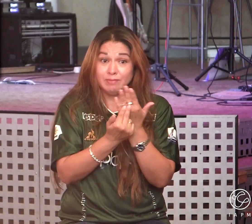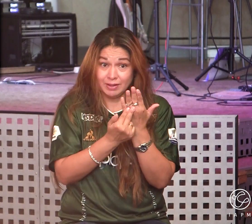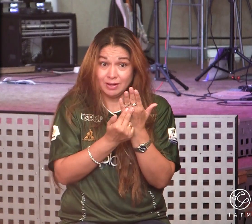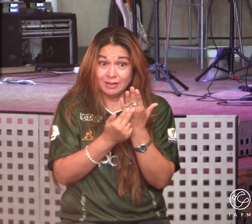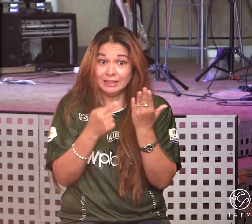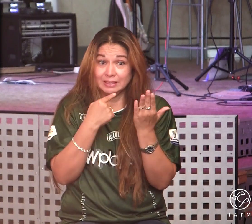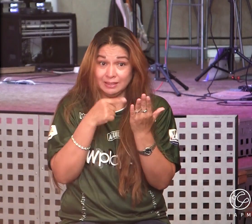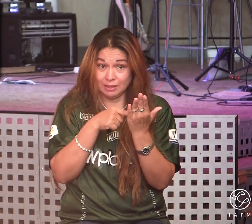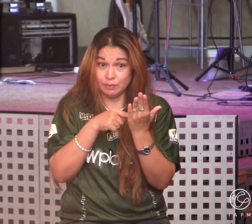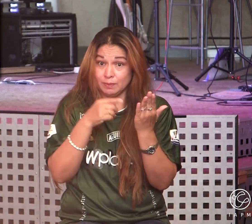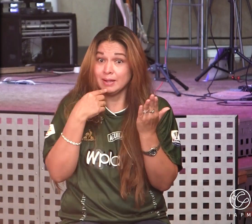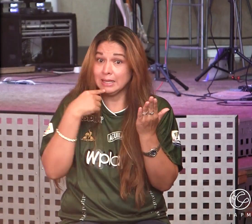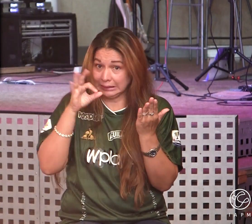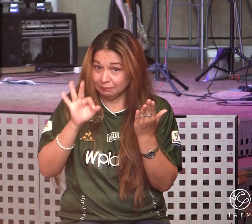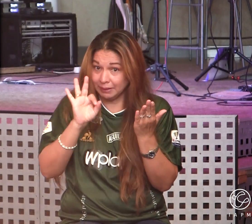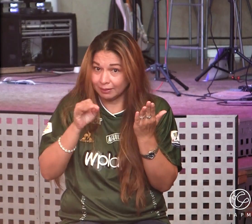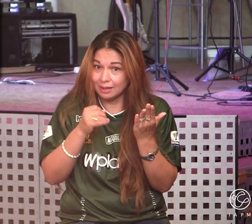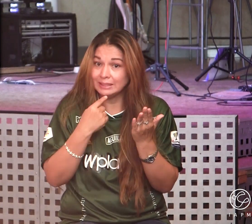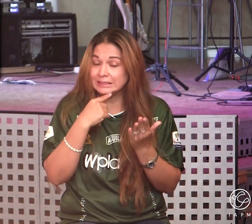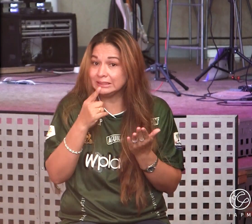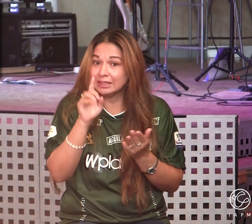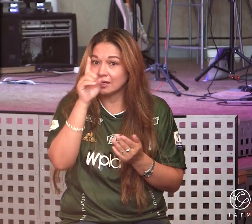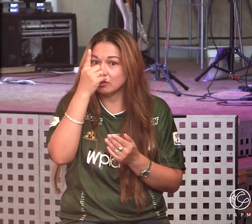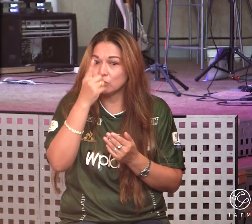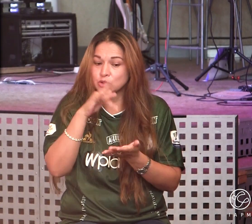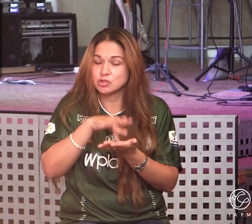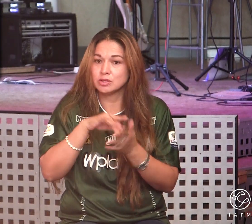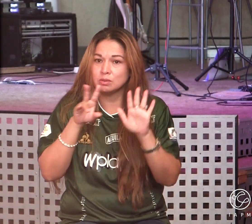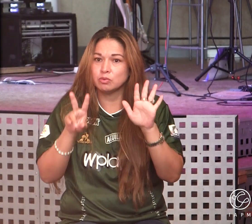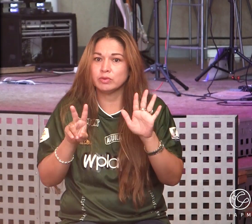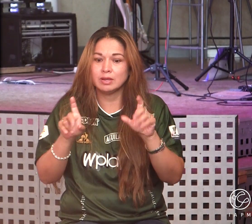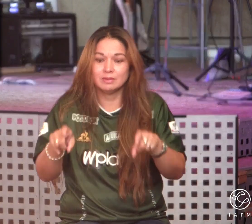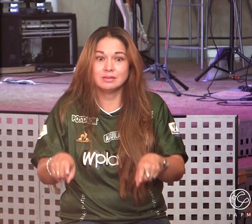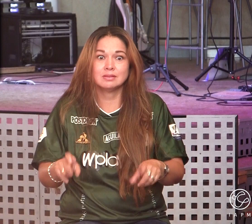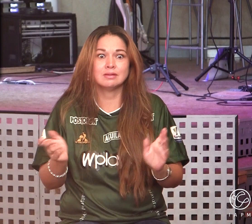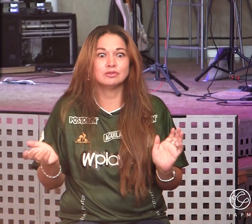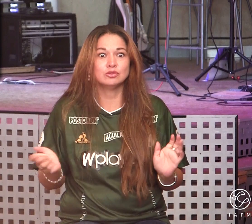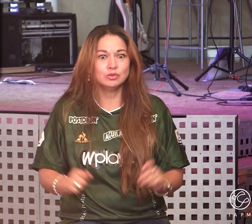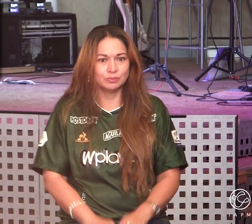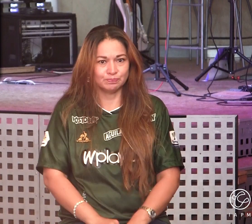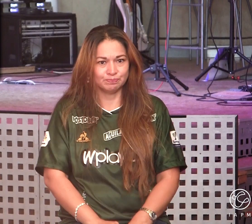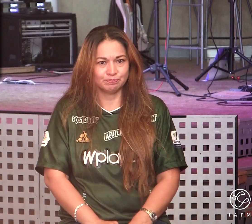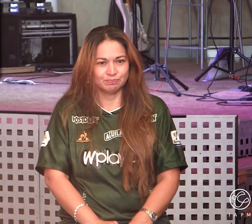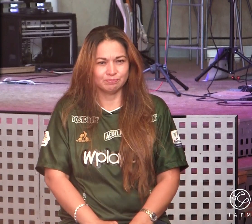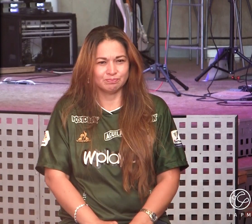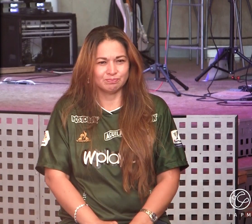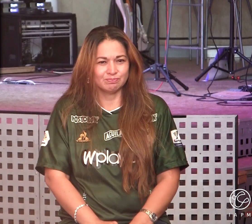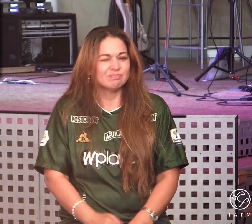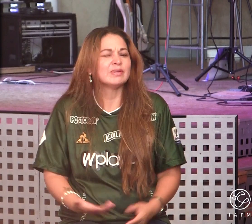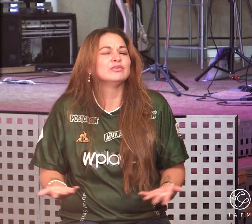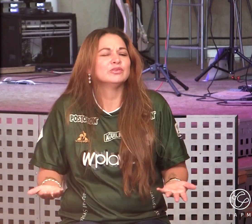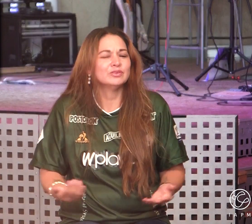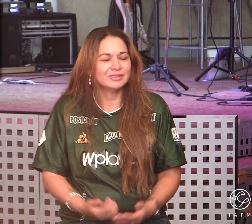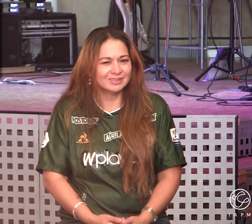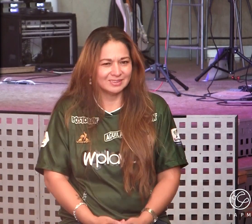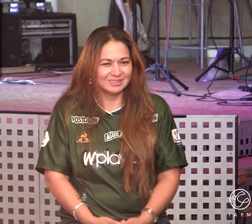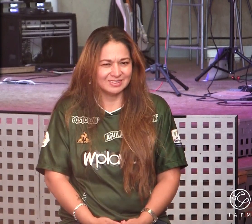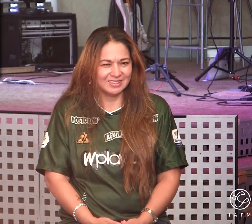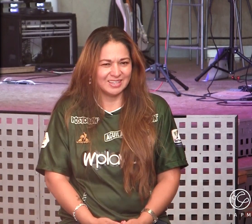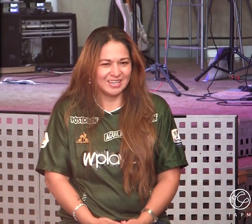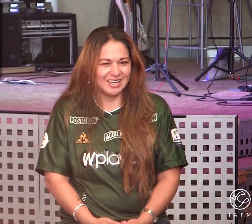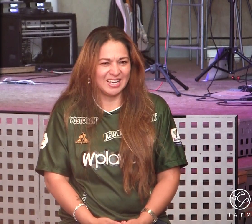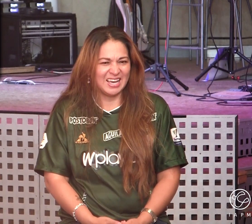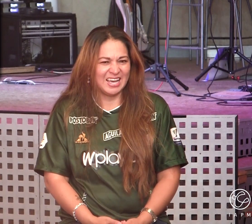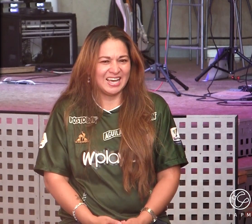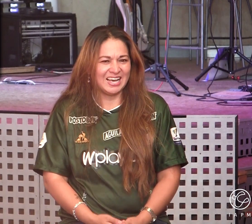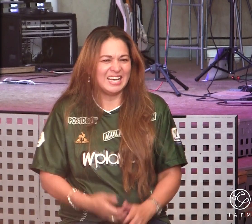correcta, que es importante, el de divertirnos, el de parar un poquito de las actividades y todo ese tema que hay. Eso